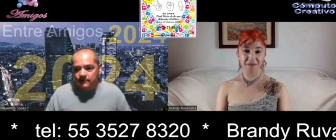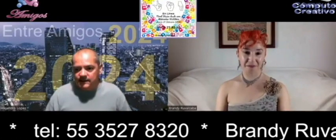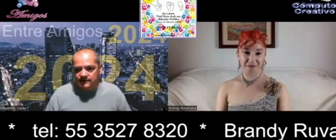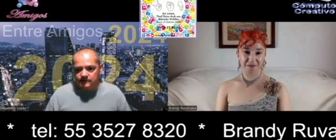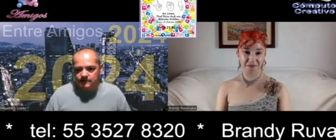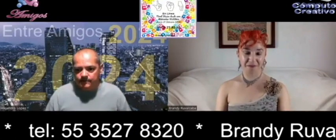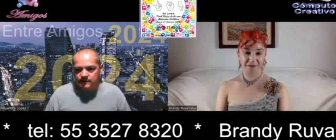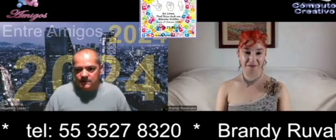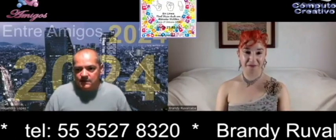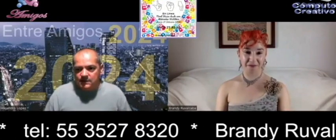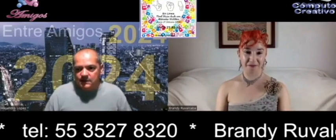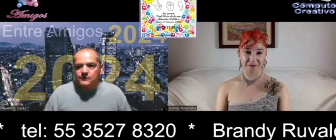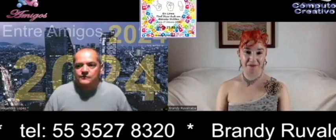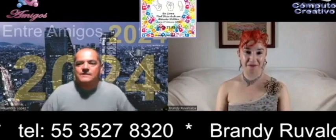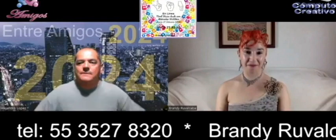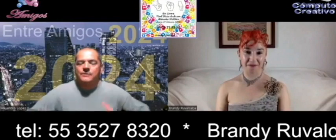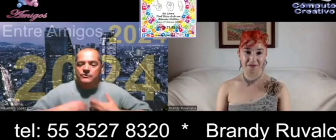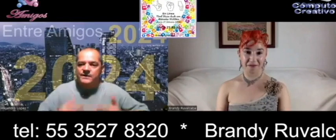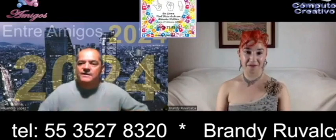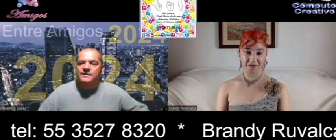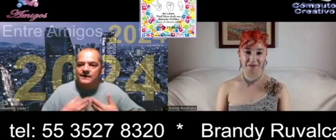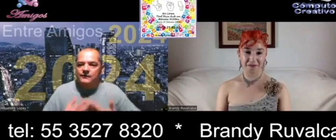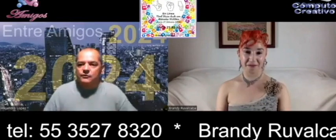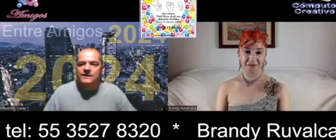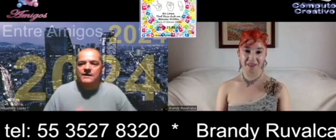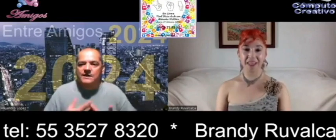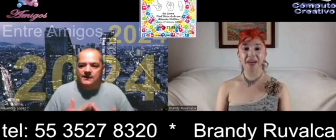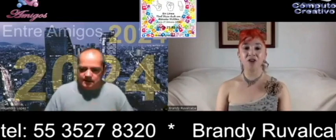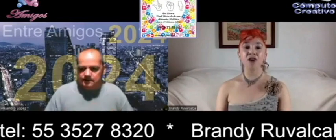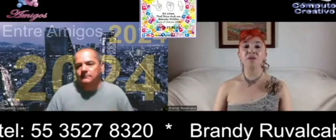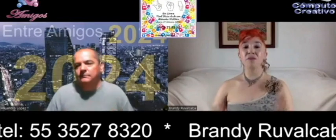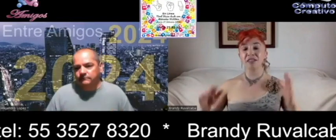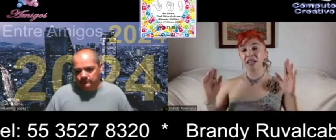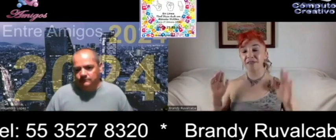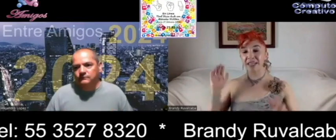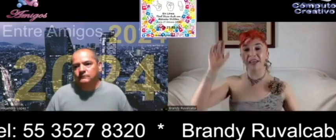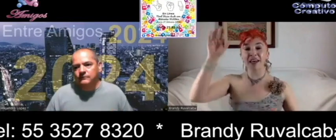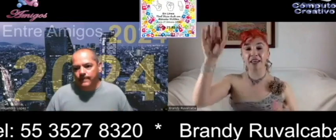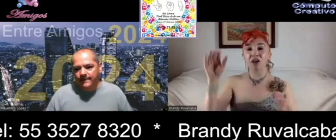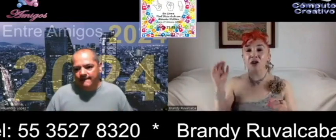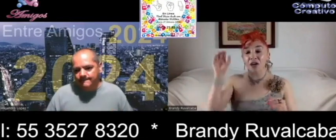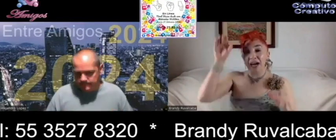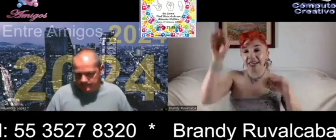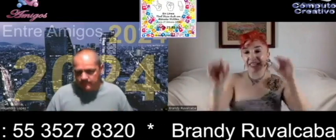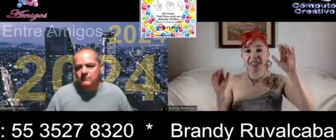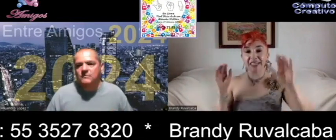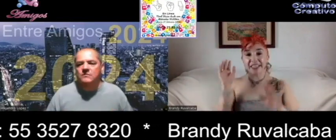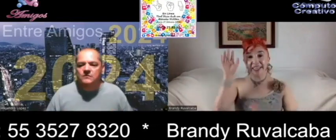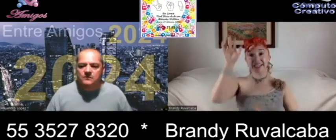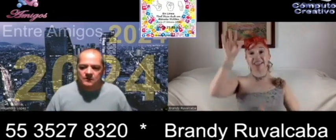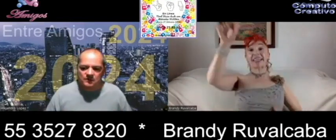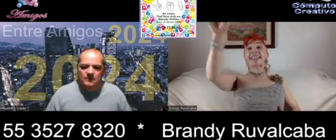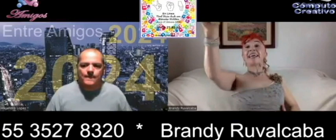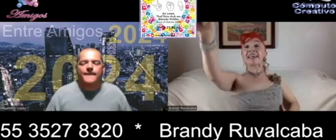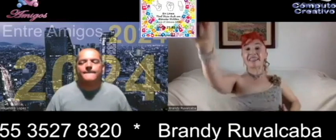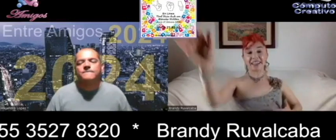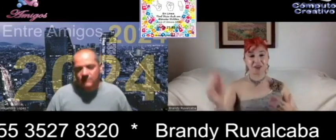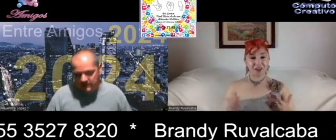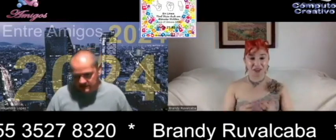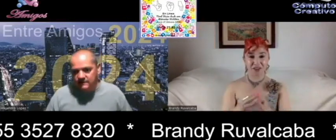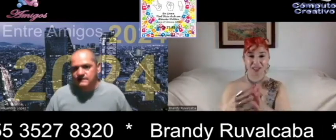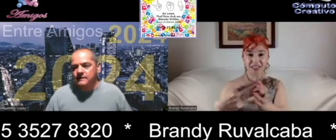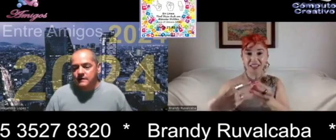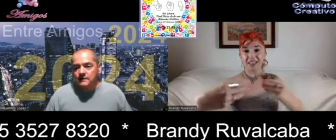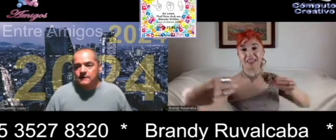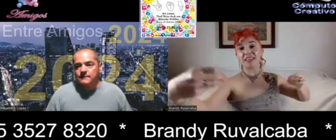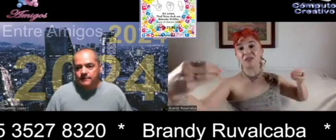entre comillas, ¿no? Entonces, pero es parte de la Sí, rutina claro, no es del lo mismo hacer la abrazada de crawl aquí chiquita que extenderte, ¿no?